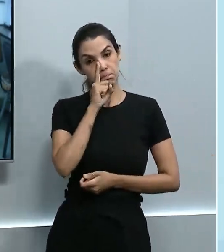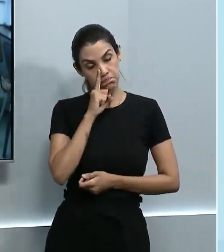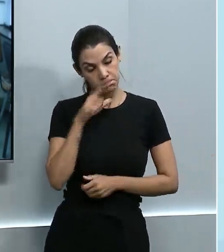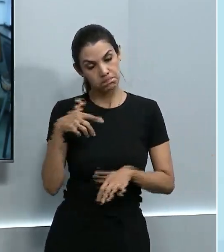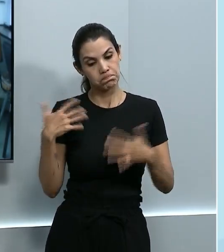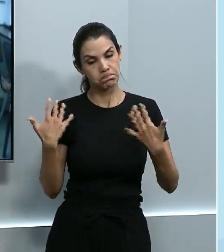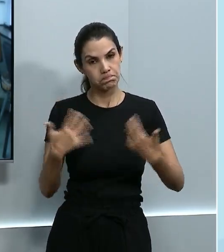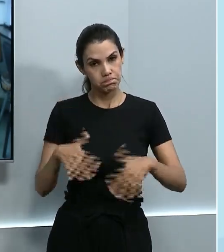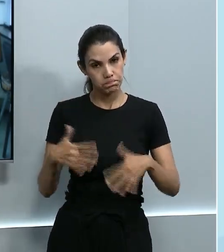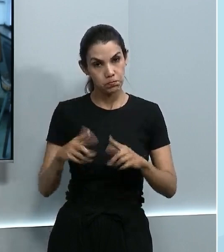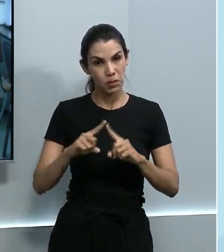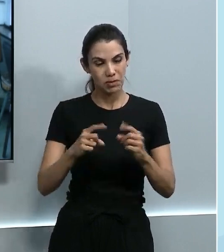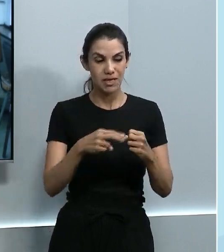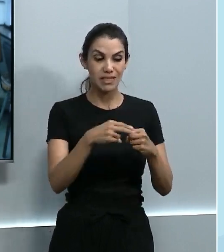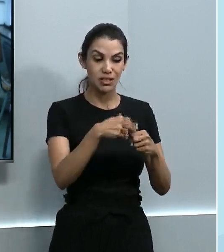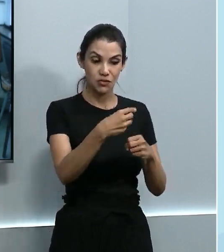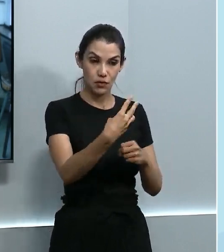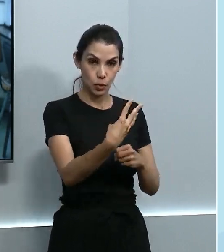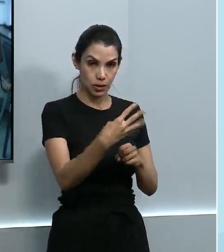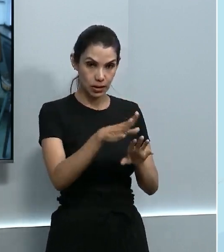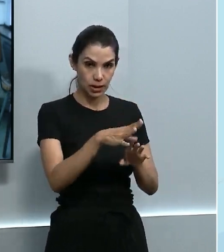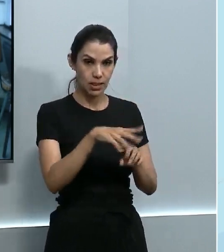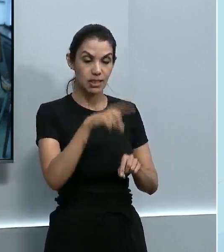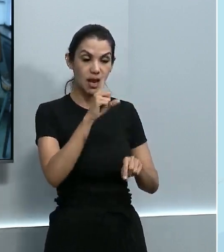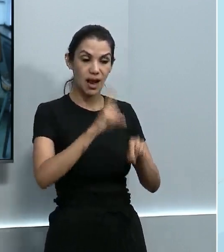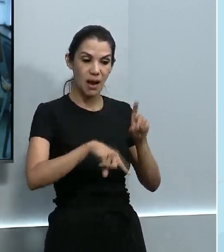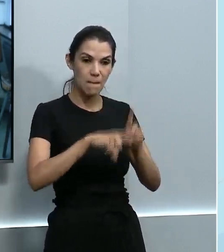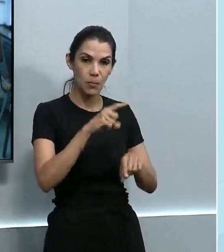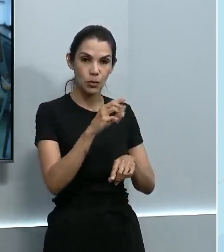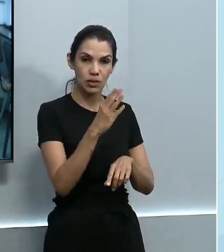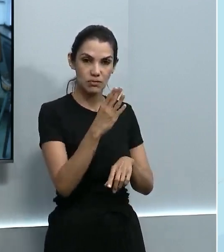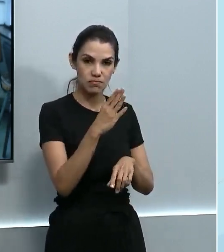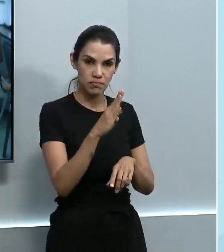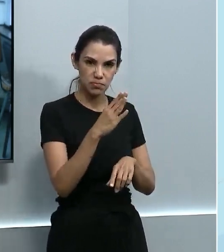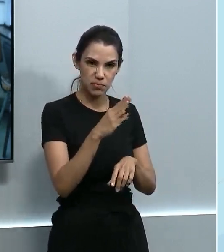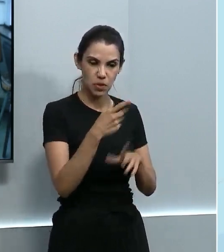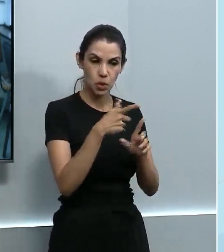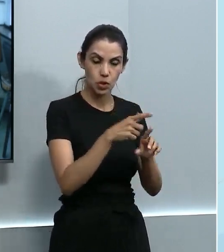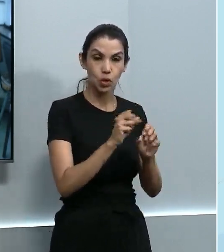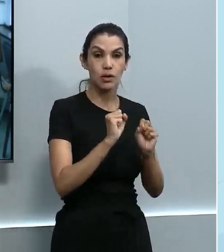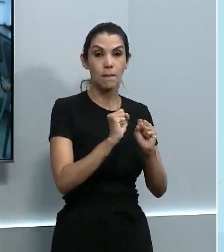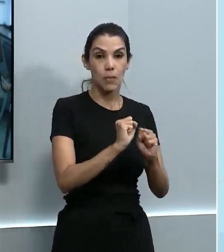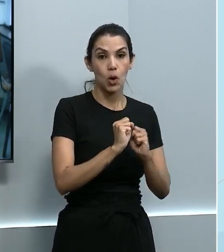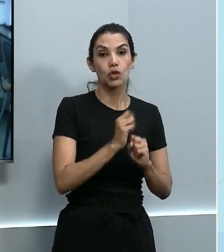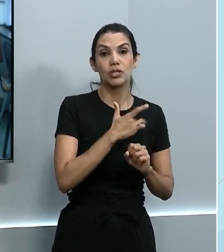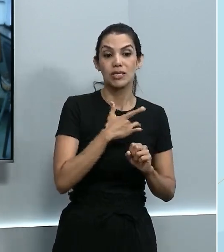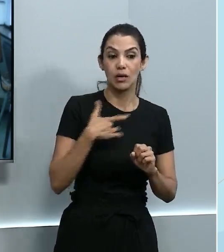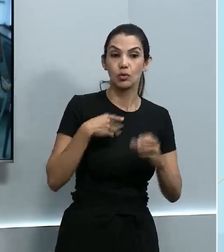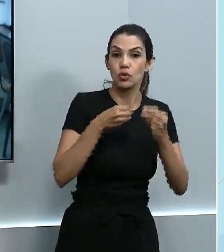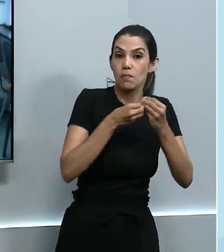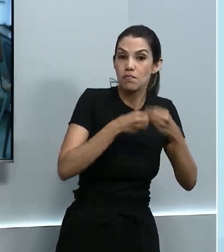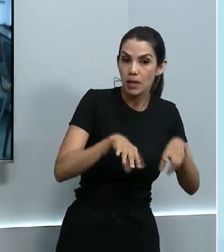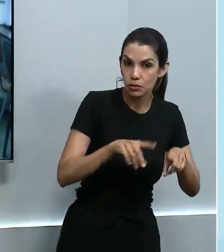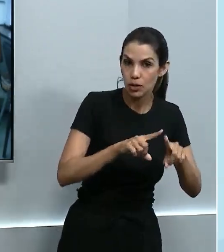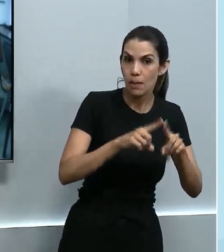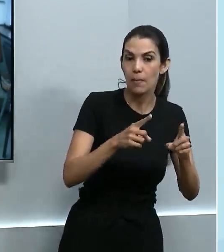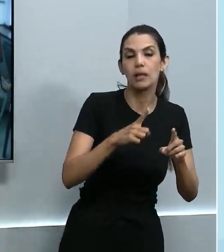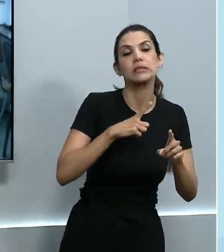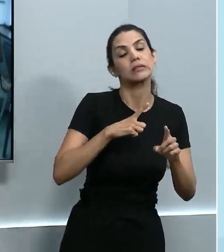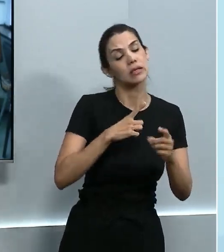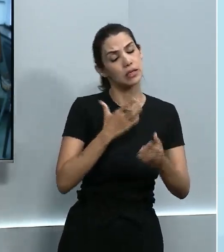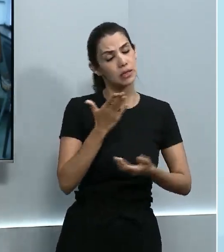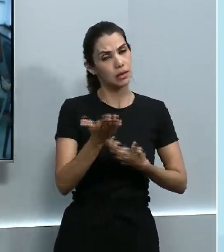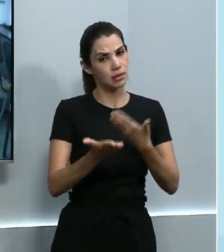fala em nível 3, são amostras biológicas que causam problemas na saúde das pessoas, mas que existem